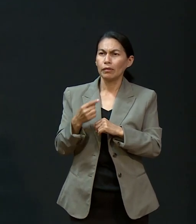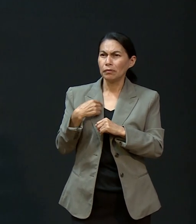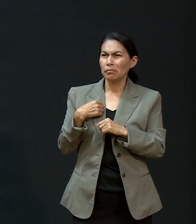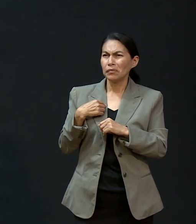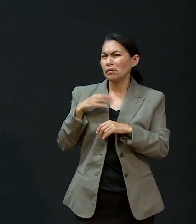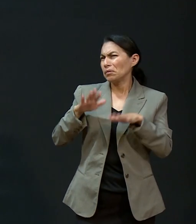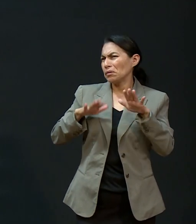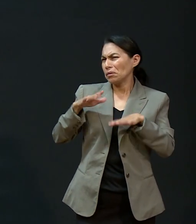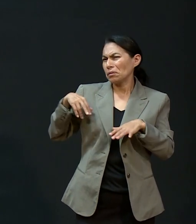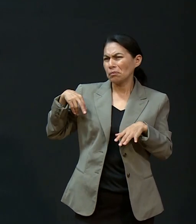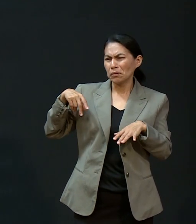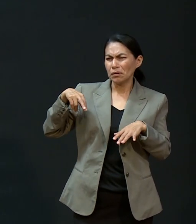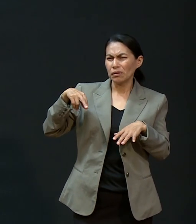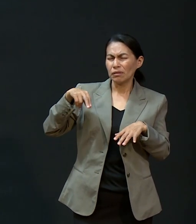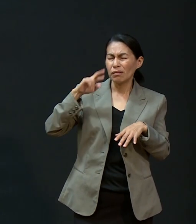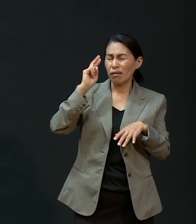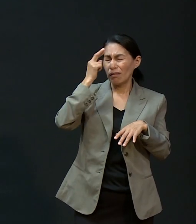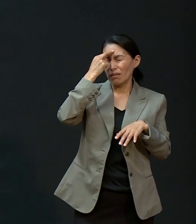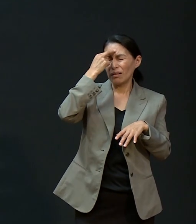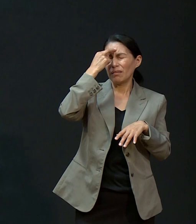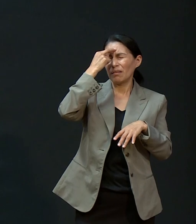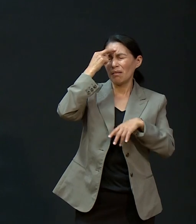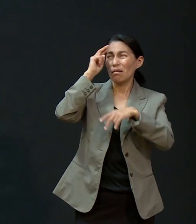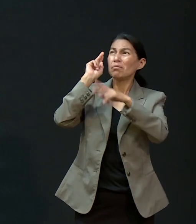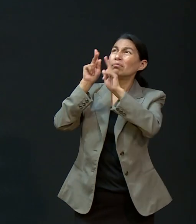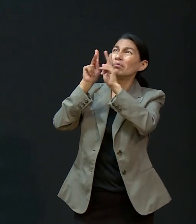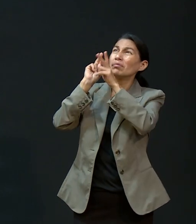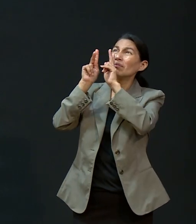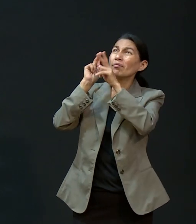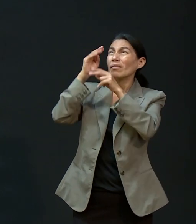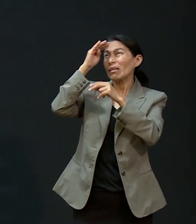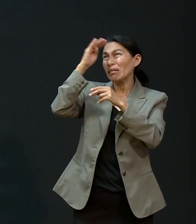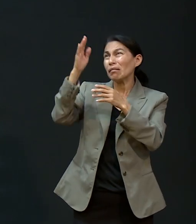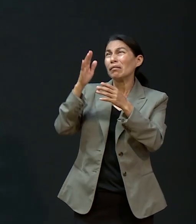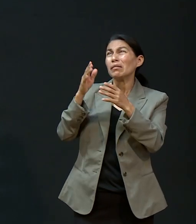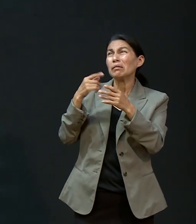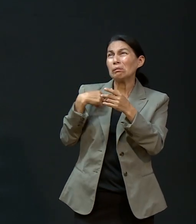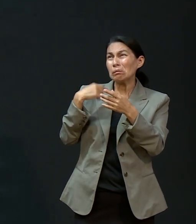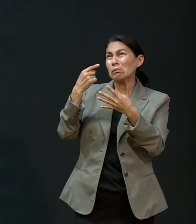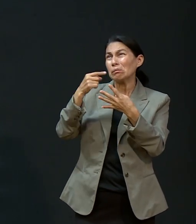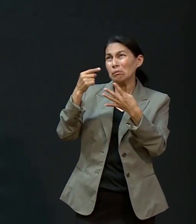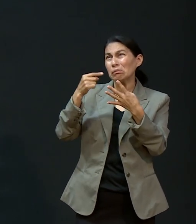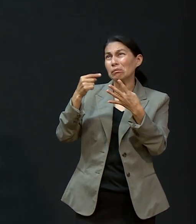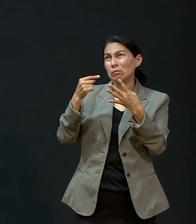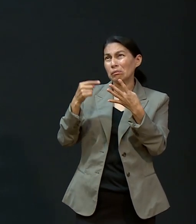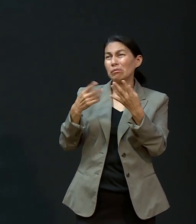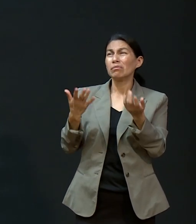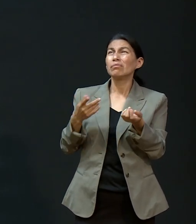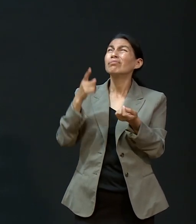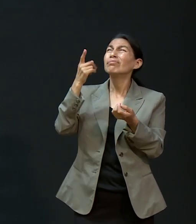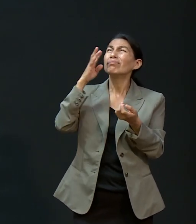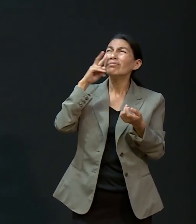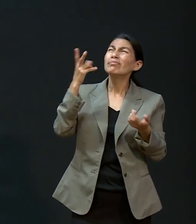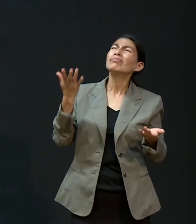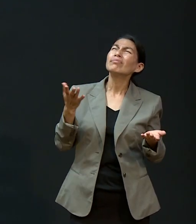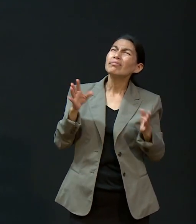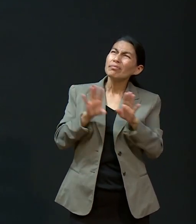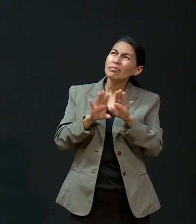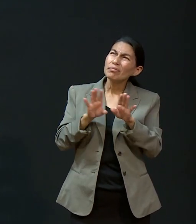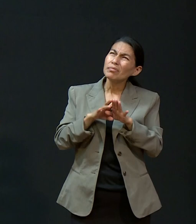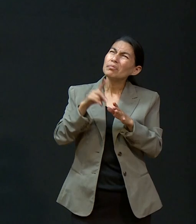oraba cuando tenía, estaba caminando y me acordaba algo y empezaba a hablar. Decía, ay Dios, mira, me pasó esto y esto,